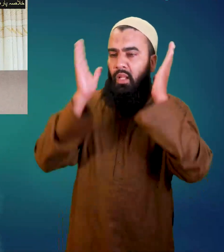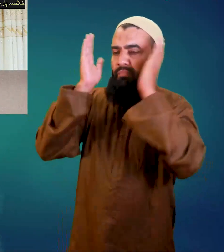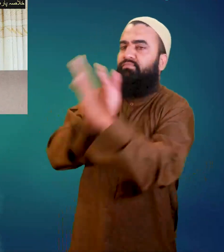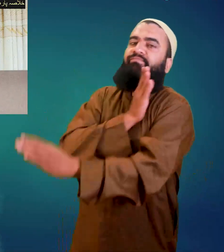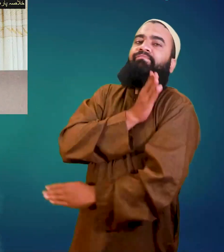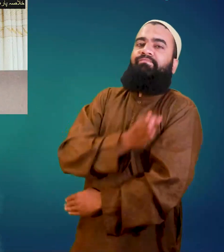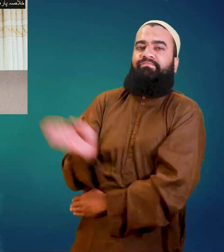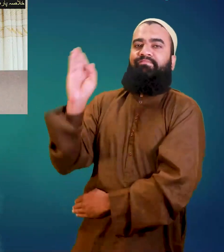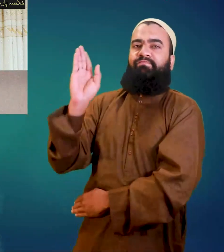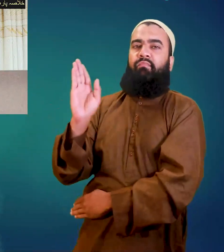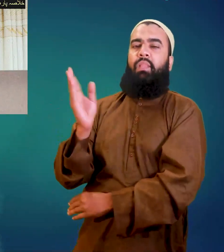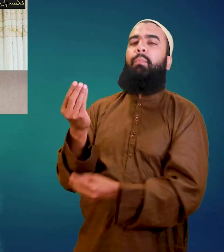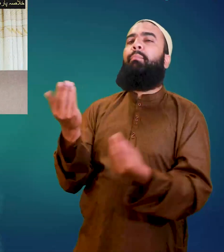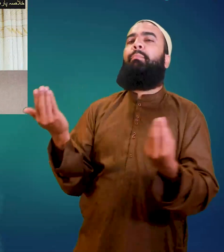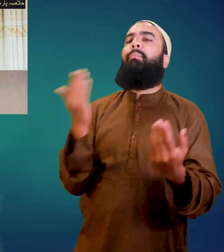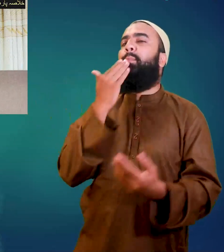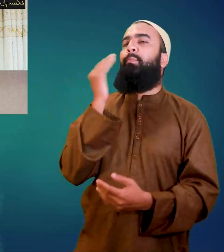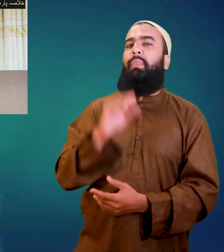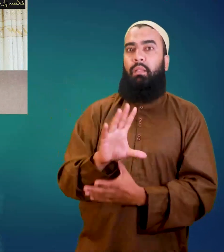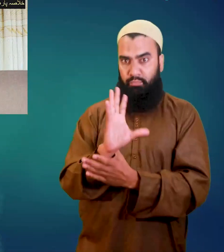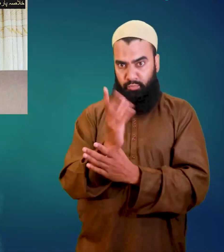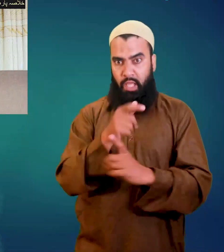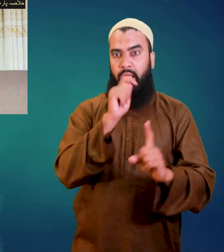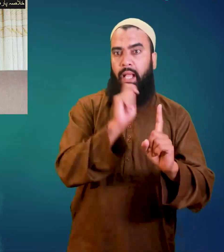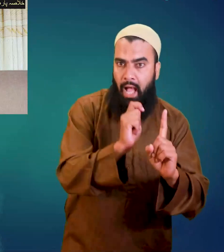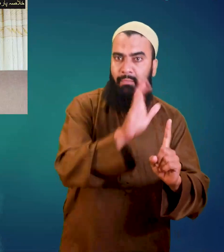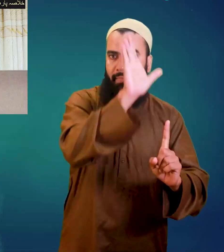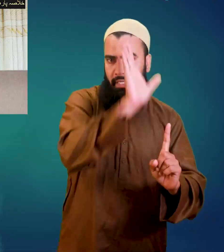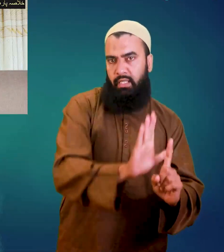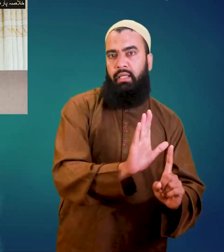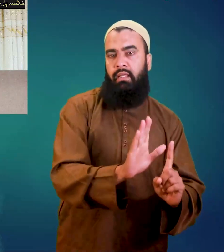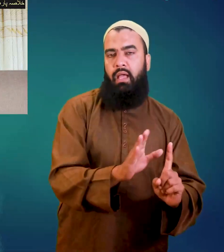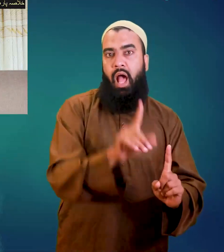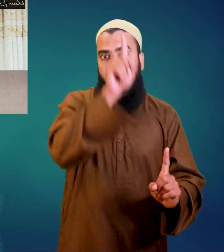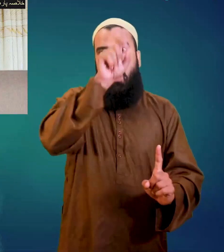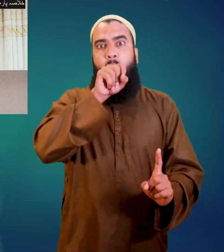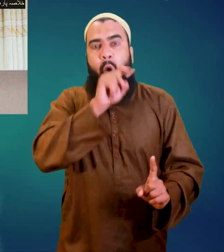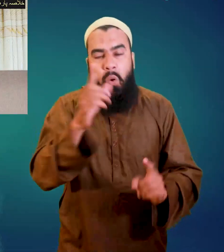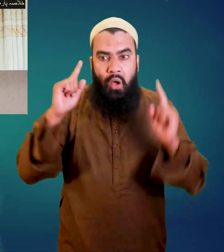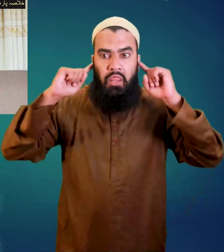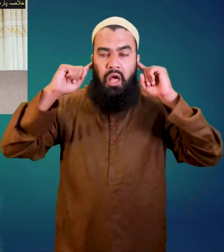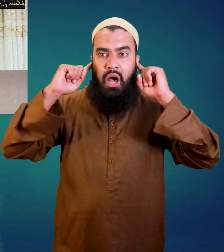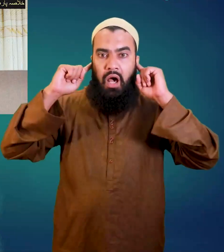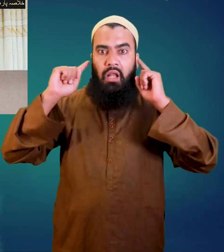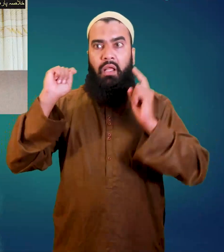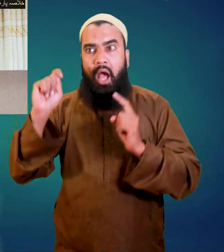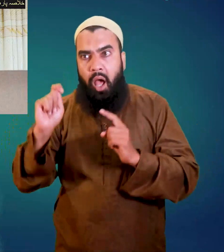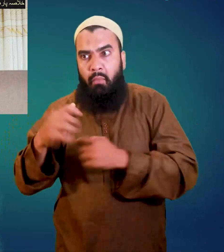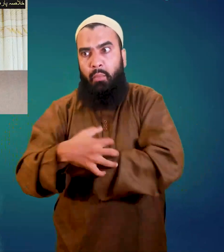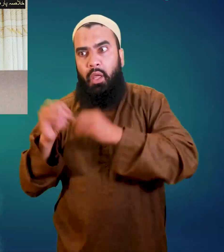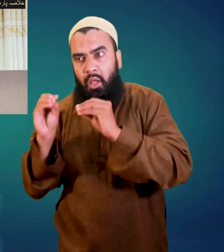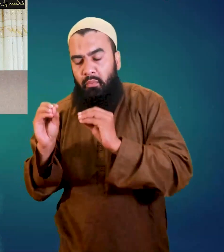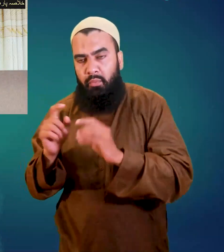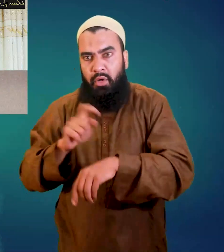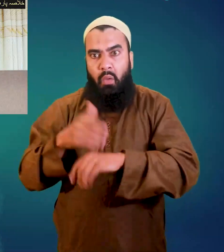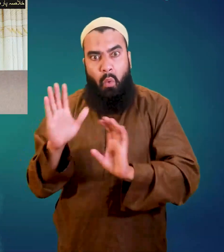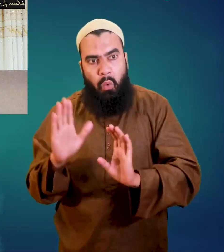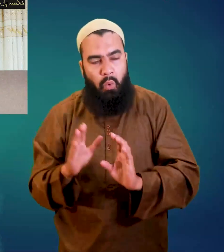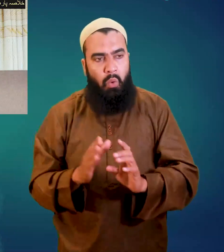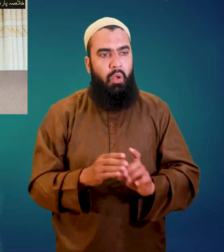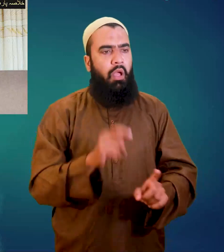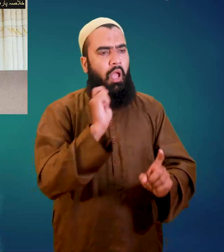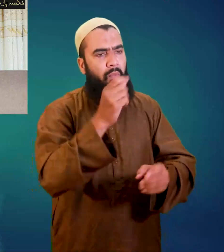لیکن یہ مشغولیت انہیں اللہ کے ذکر سے غافل نہیں کرتی، نماز کی پابندی کرنے والے، زکوٰۃ کو بر وقت ادا کرنے والے ہوتے